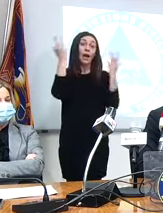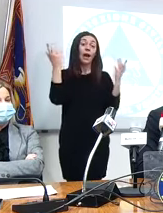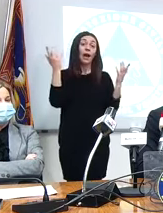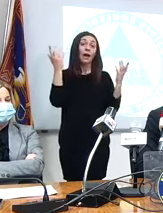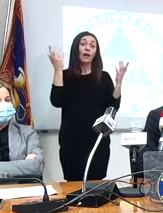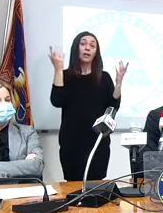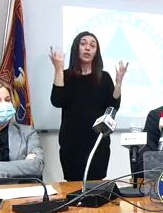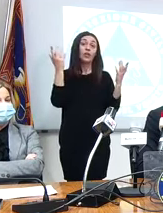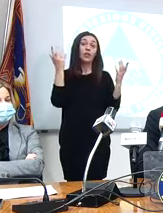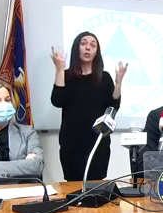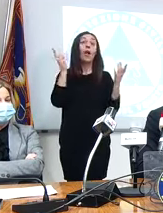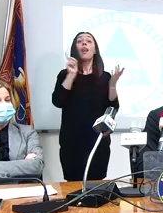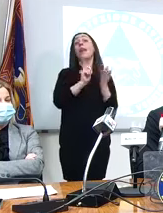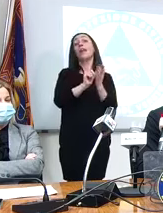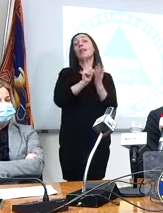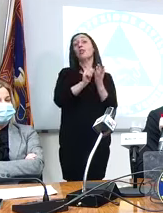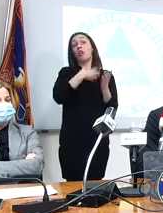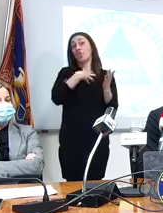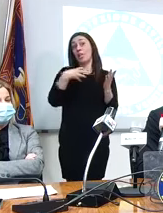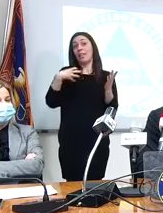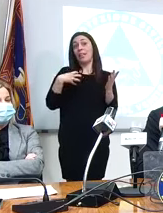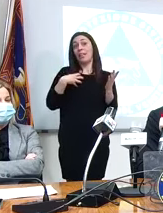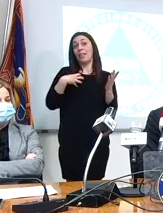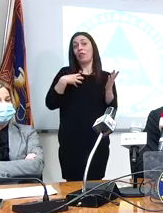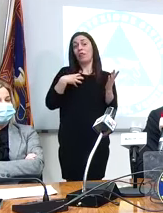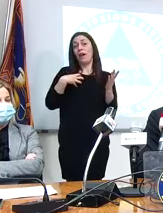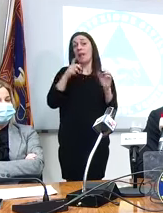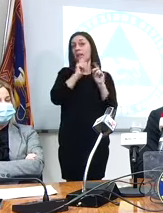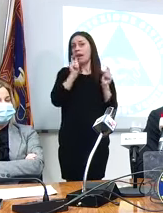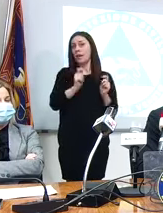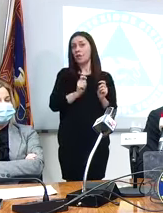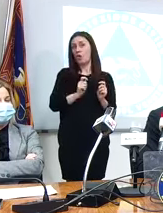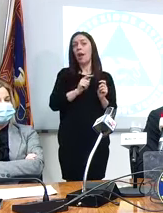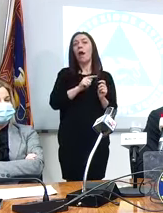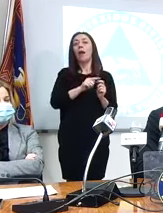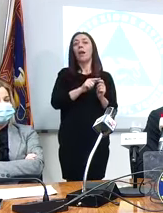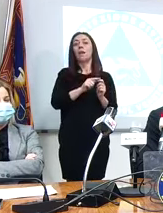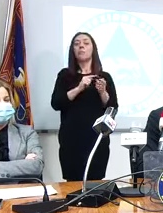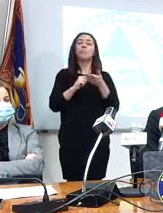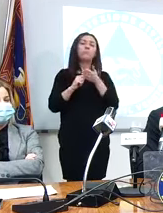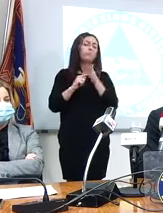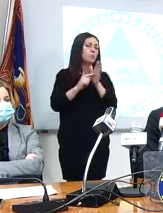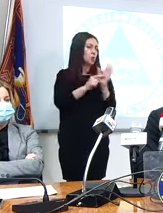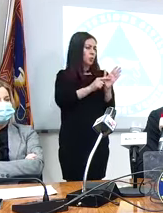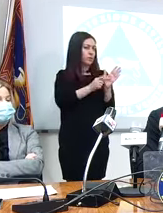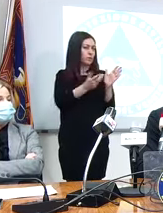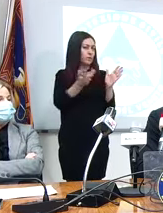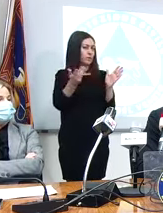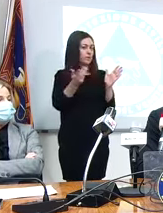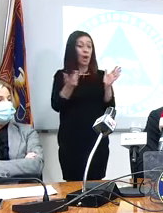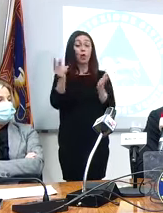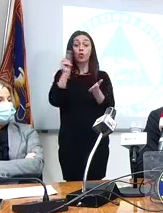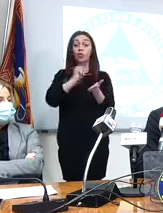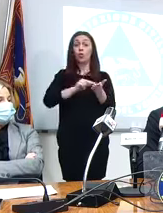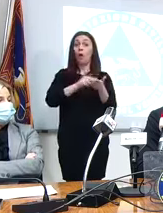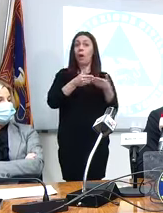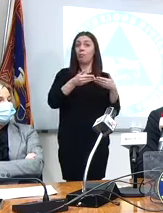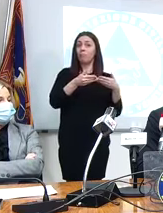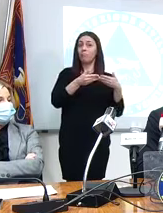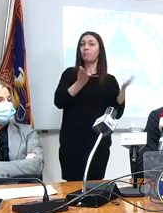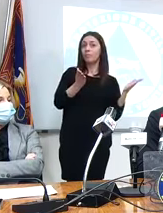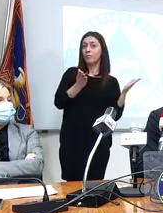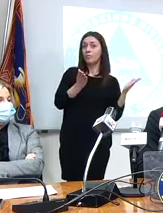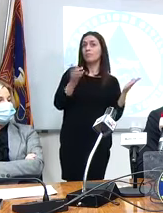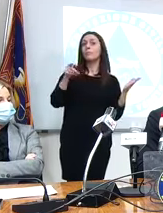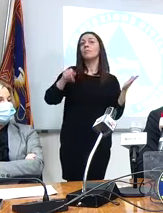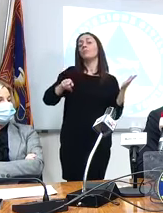scientifica internazionale dimostri in molti casi una correlazione tra l'apertura delle scuole e gli